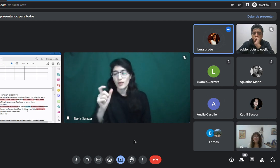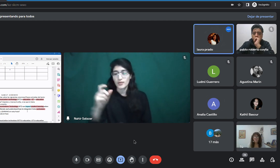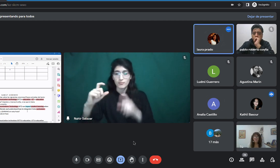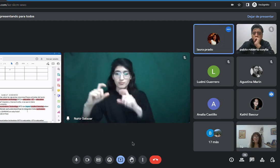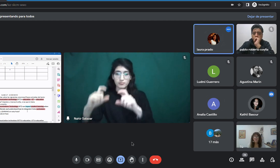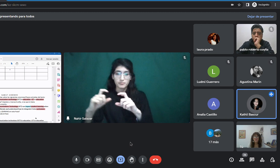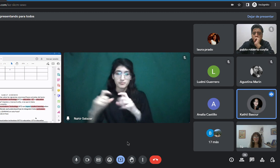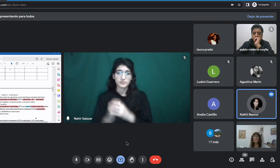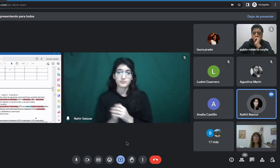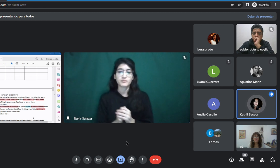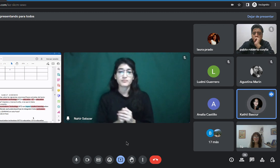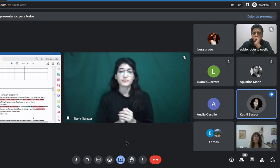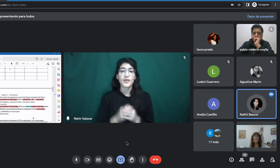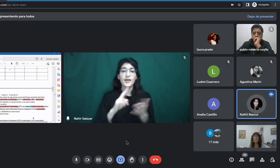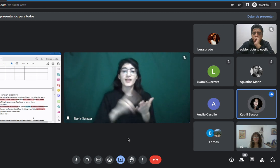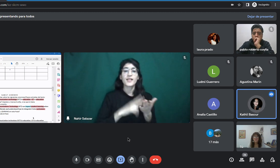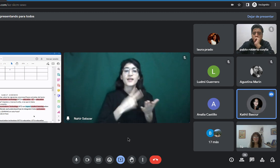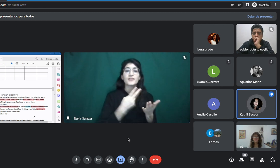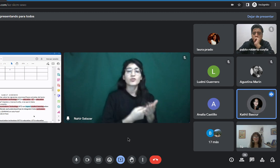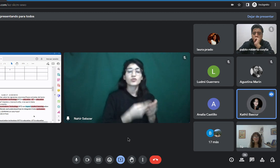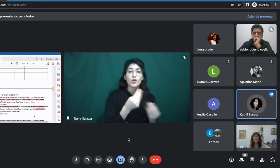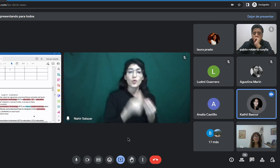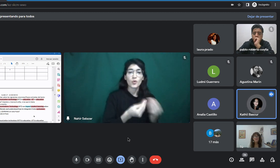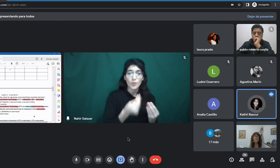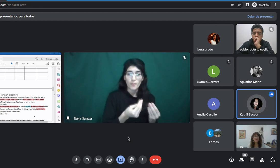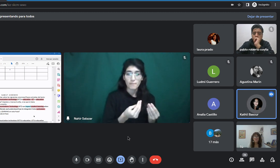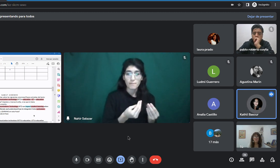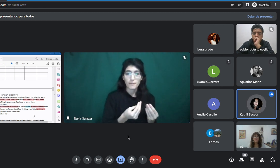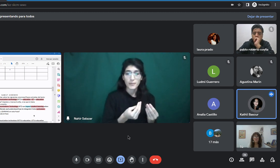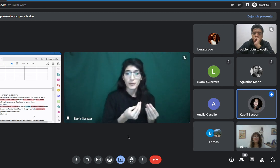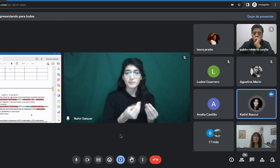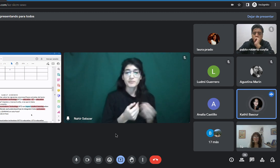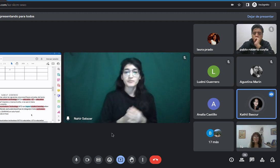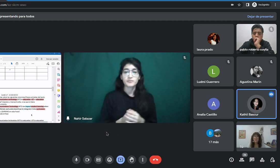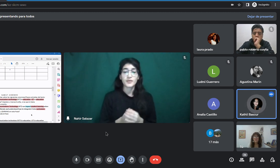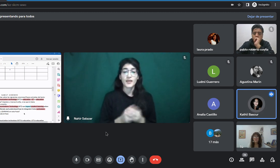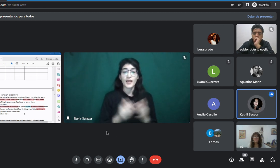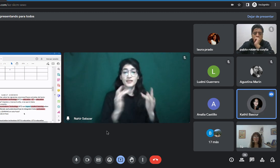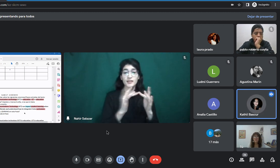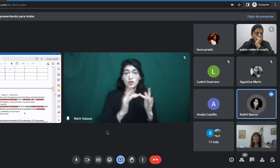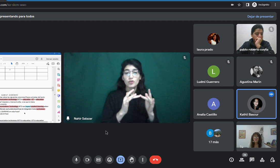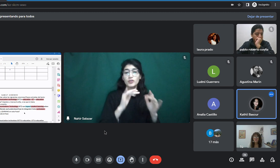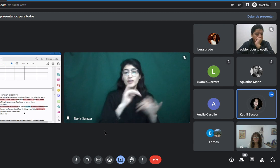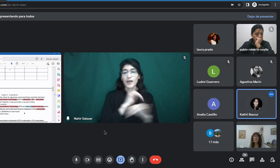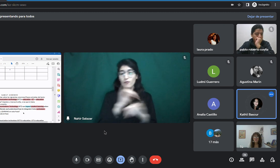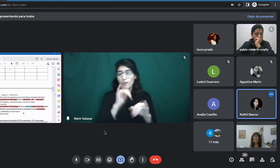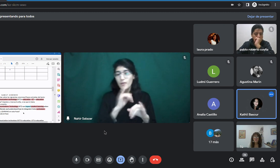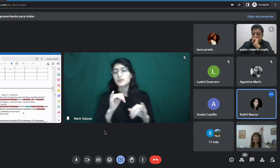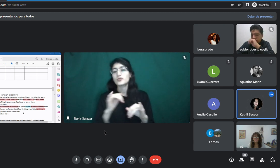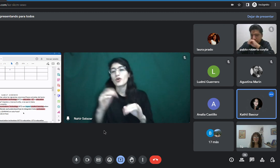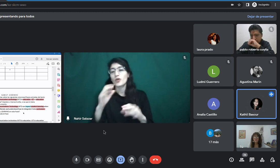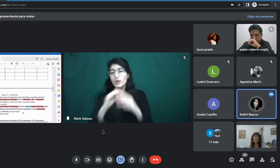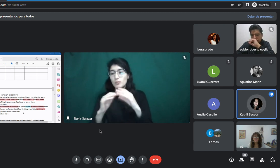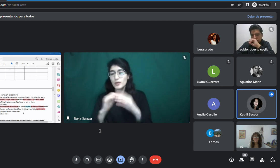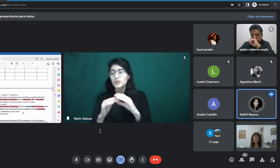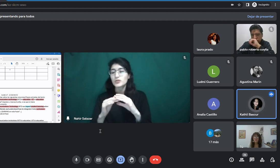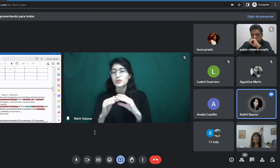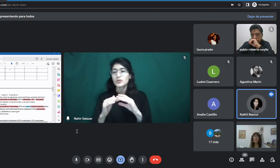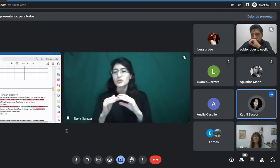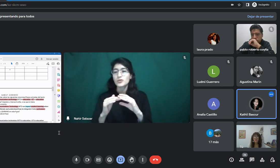La tecnología de la información y de la comunicación puede impactar en el aprendizaje estudiante cuando... Ahí me trajo.